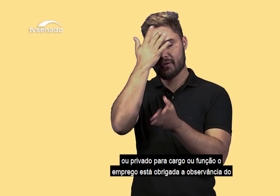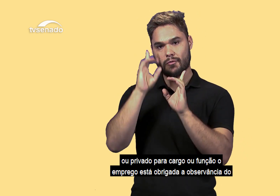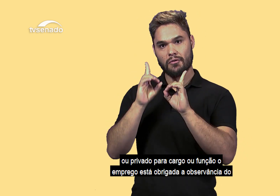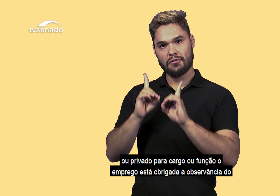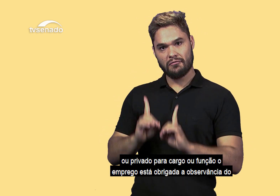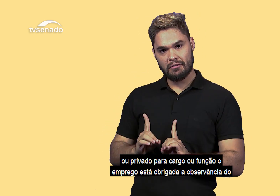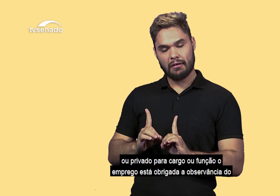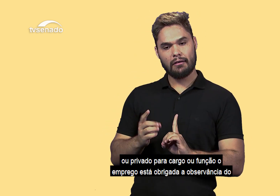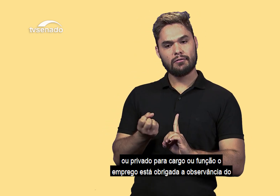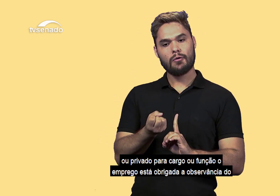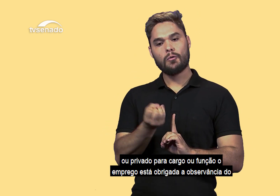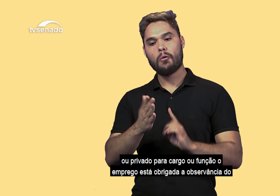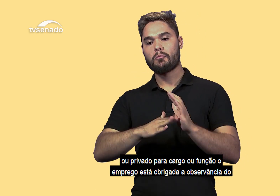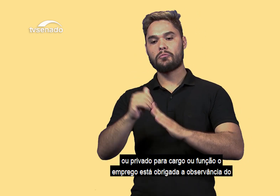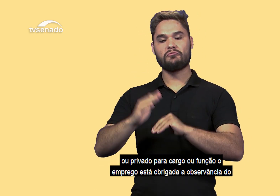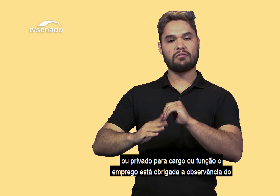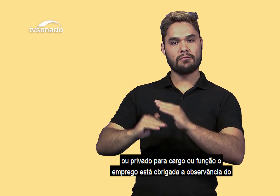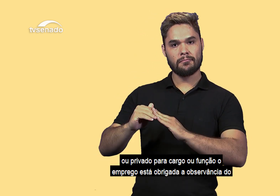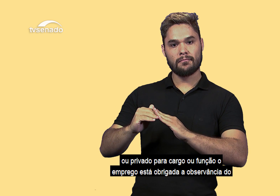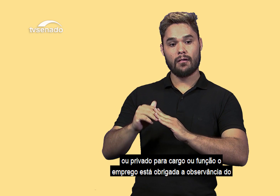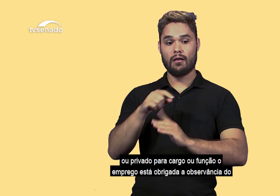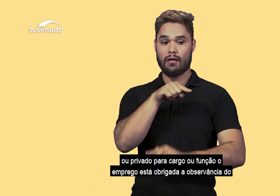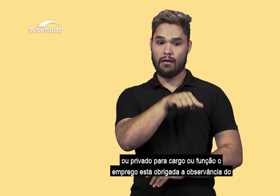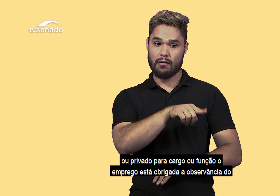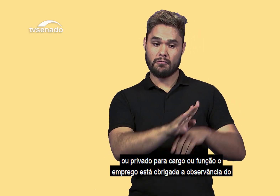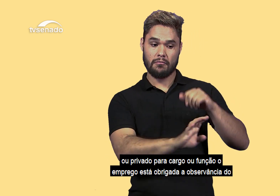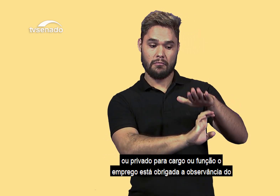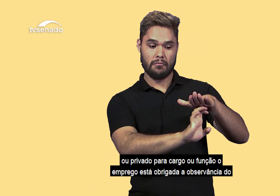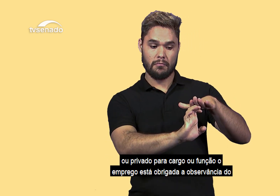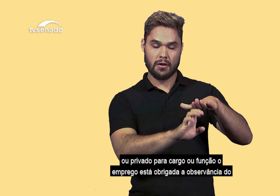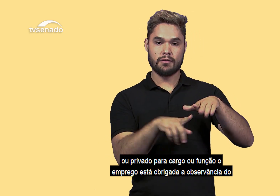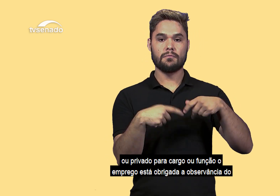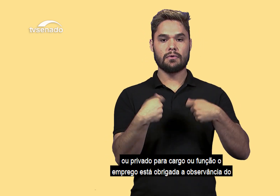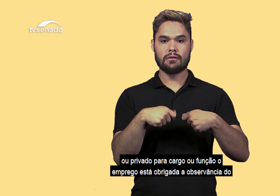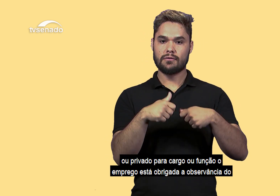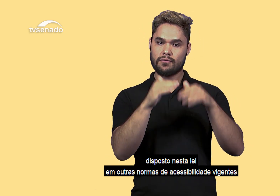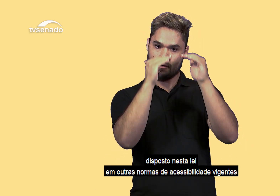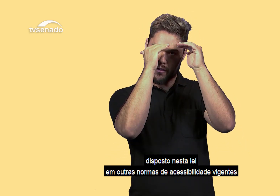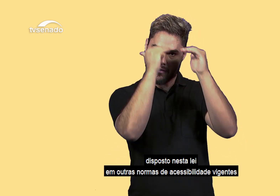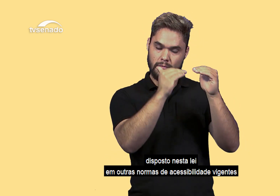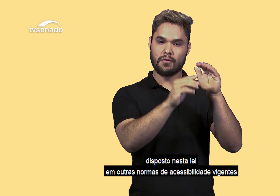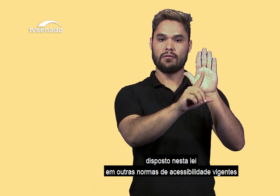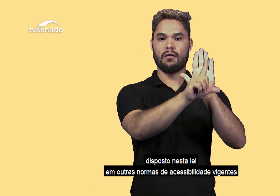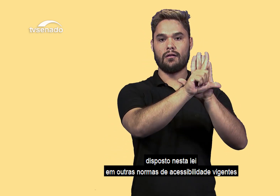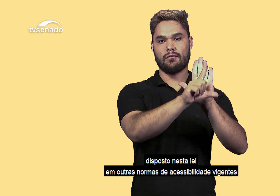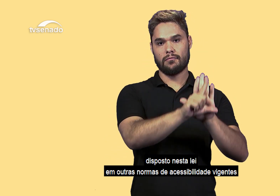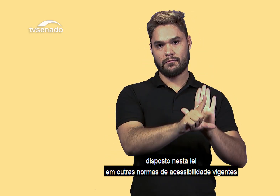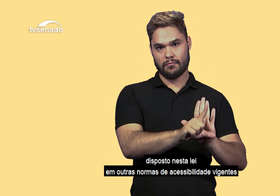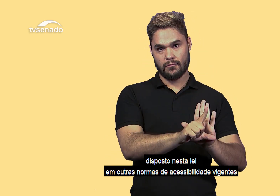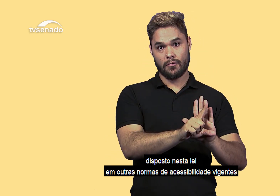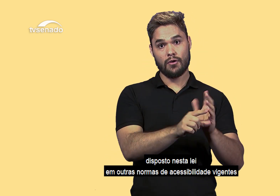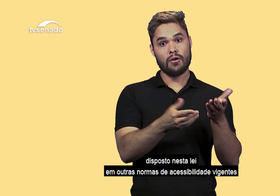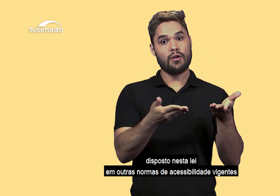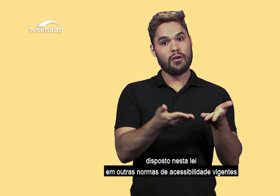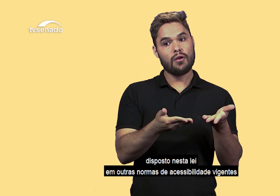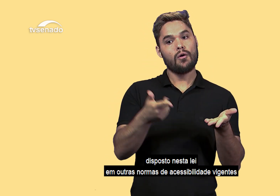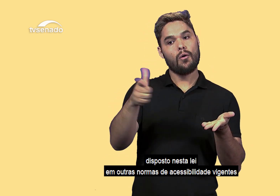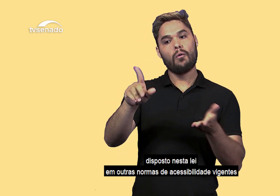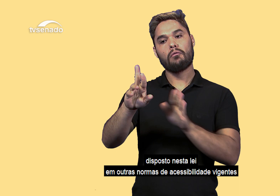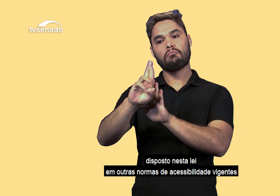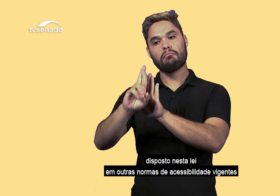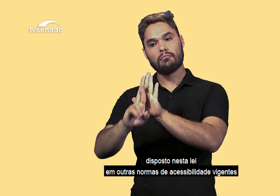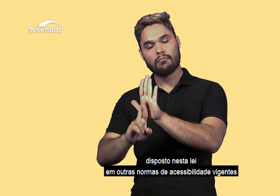cargo, função ou emprego está obrigada à observância do disposto nesta lei e em outras